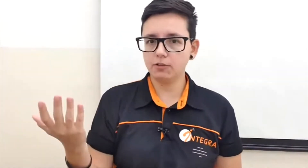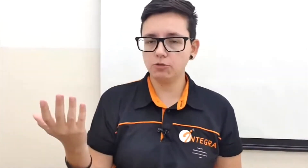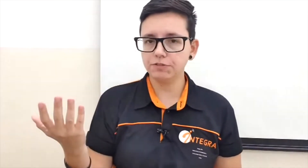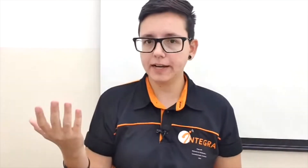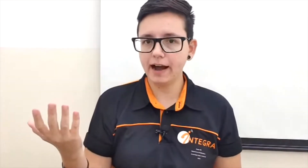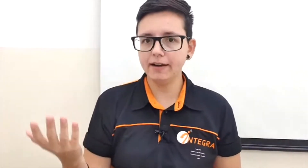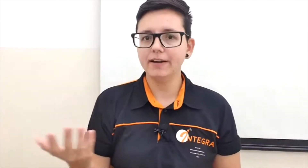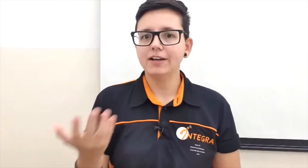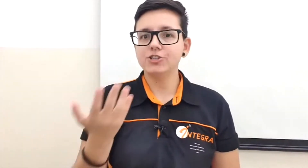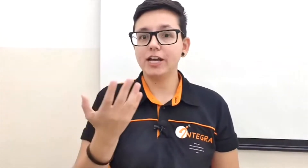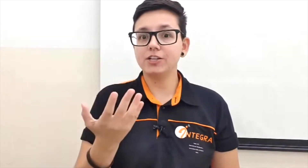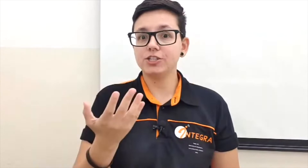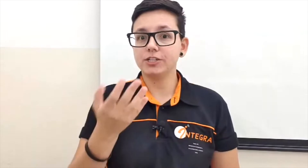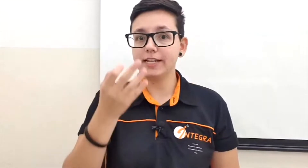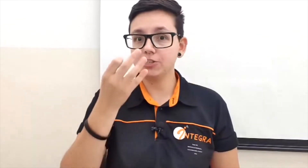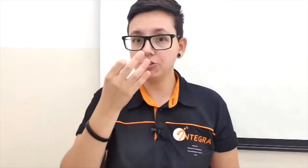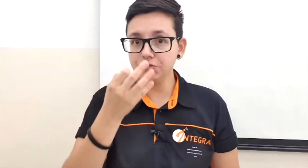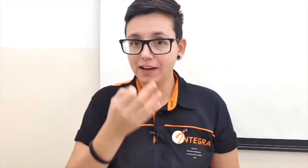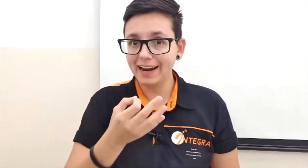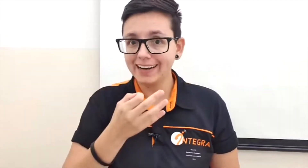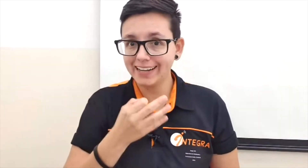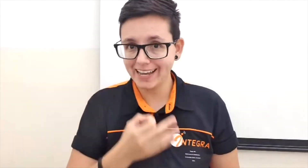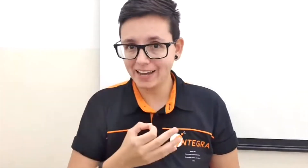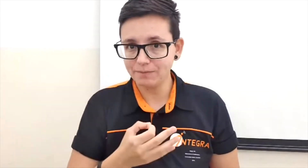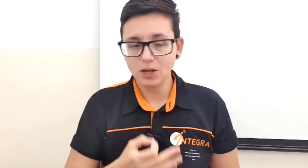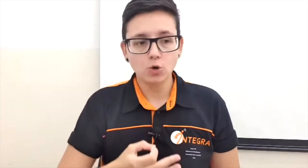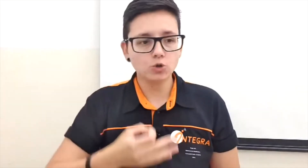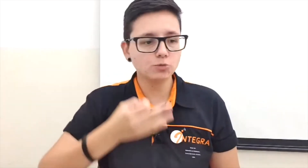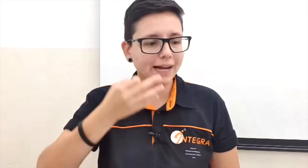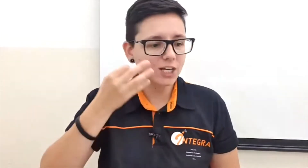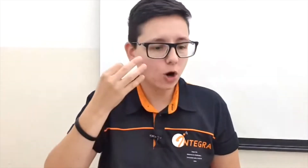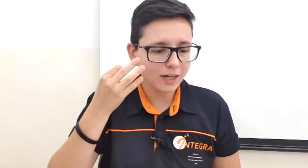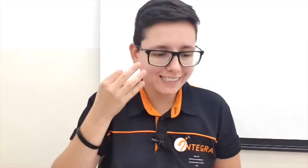o ficar? Gente, deixa eu te falar que os maiores